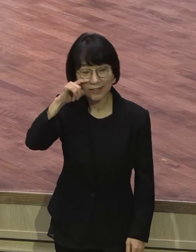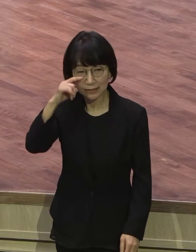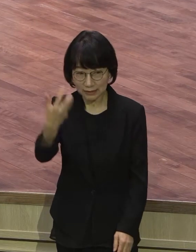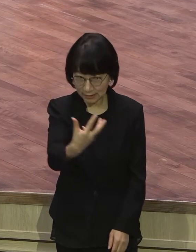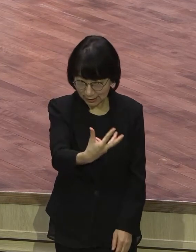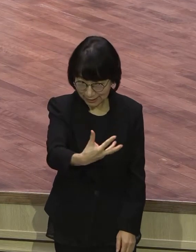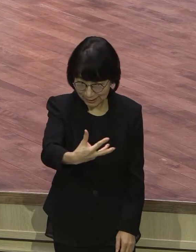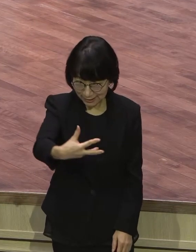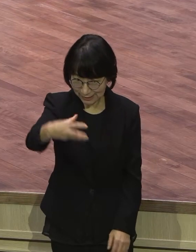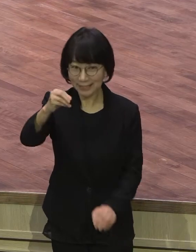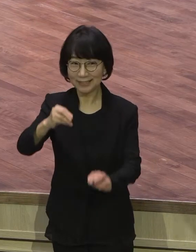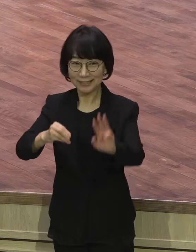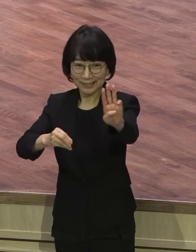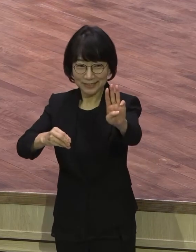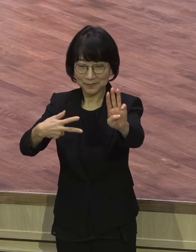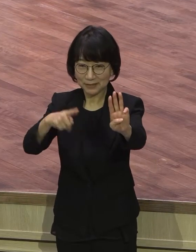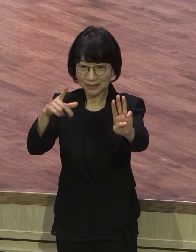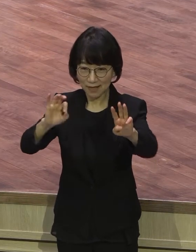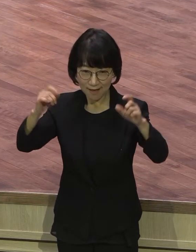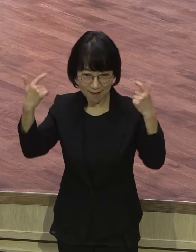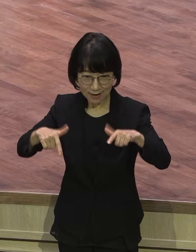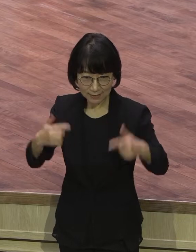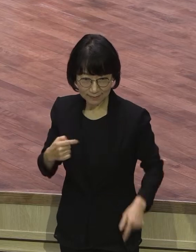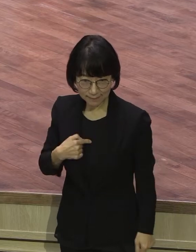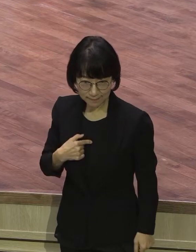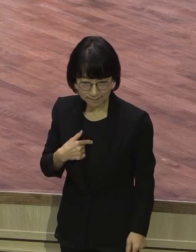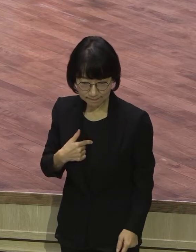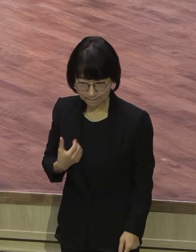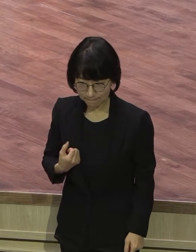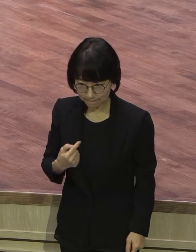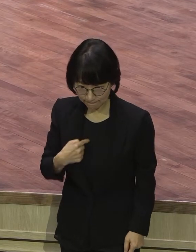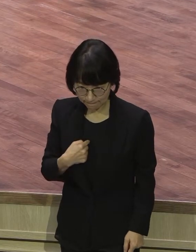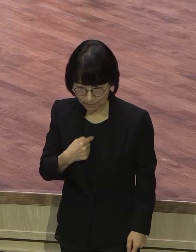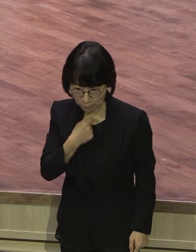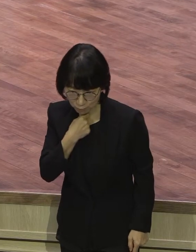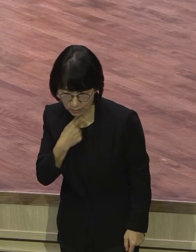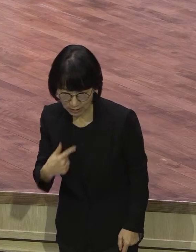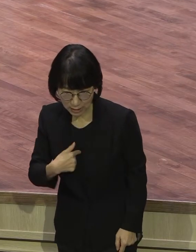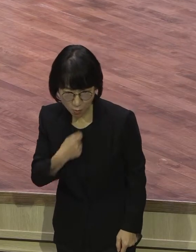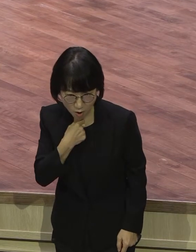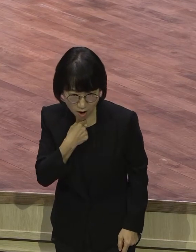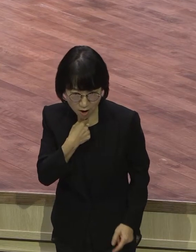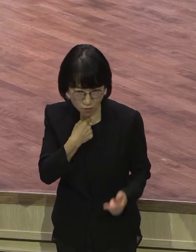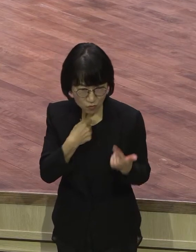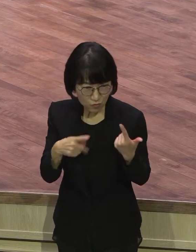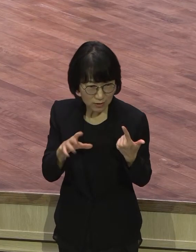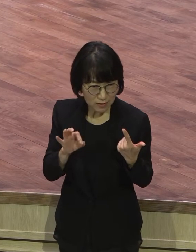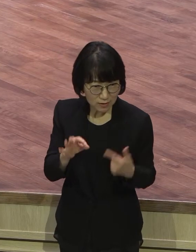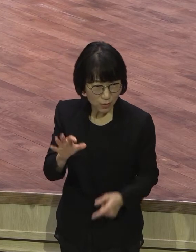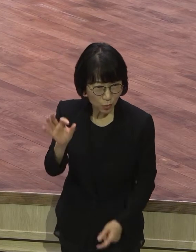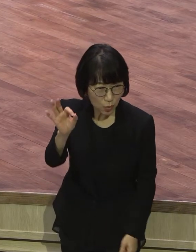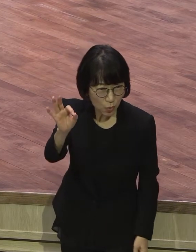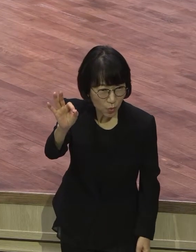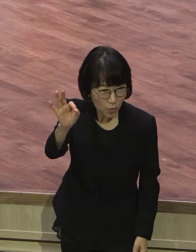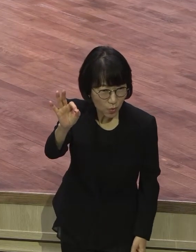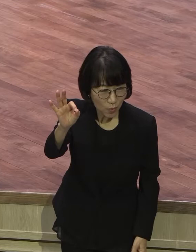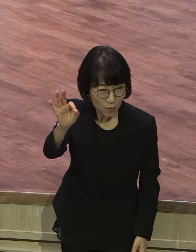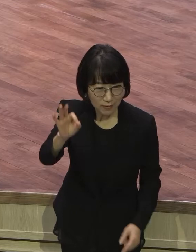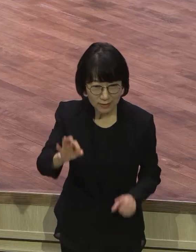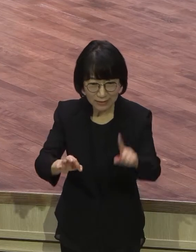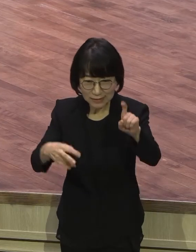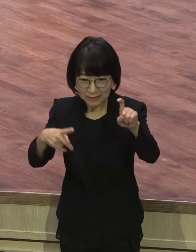3장에 뭐든지 자기 중심, 6장에 물질 중심, 11장에 세상 성공 중심이